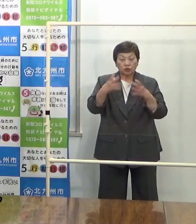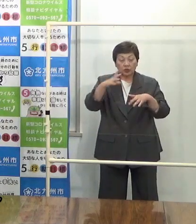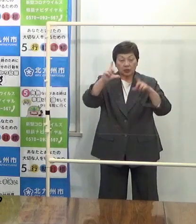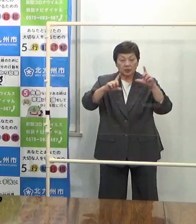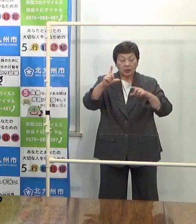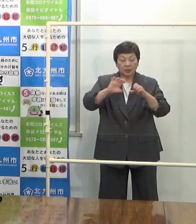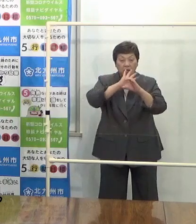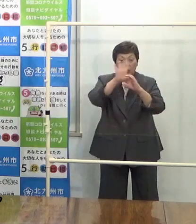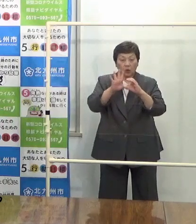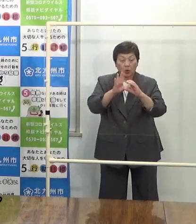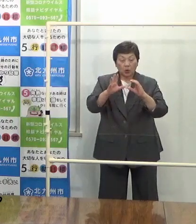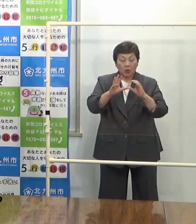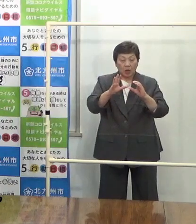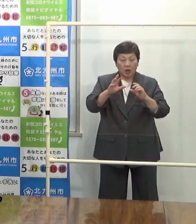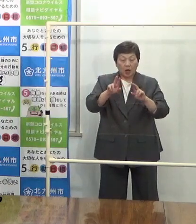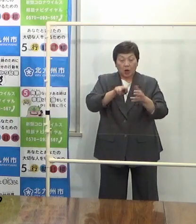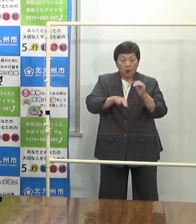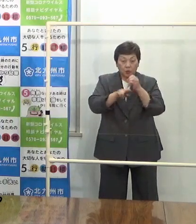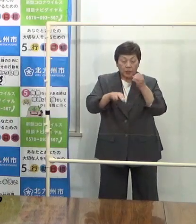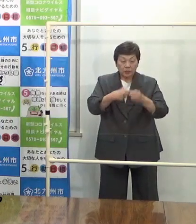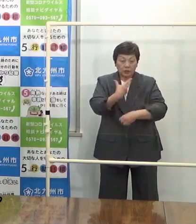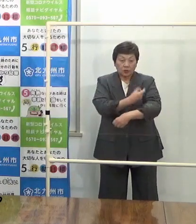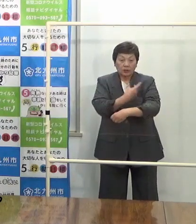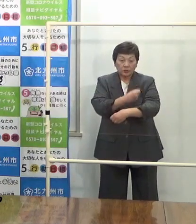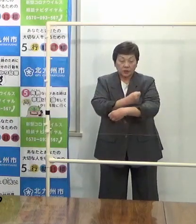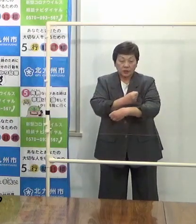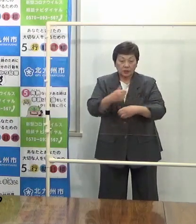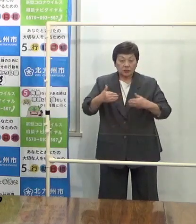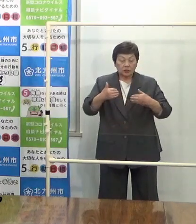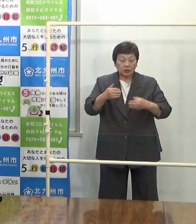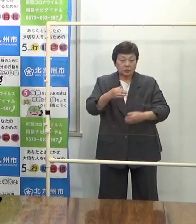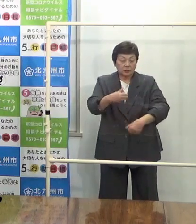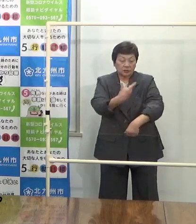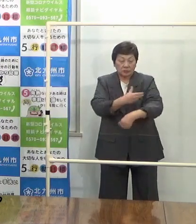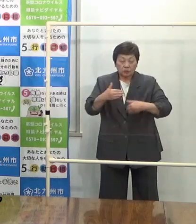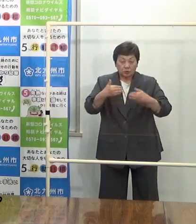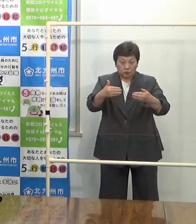ロナウイルスワクチン接種推進本部を開催します。